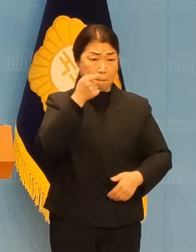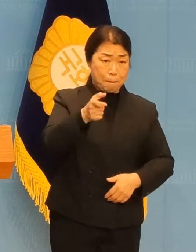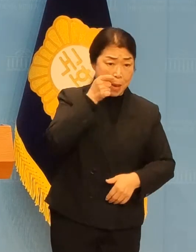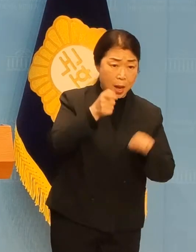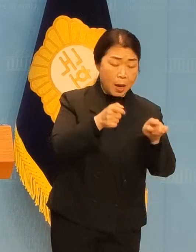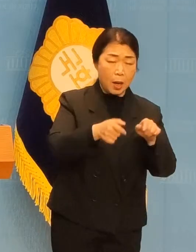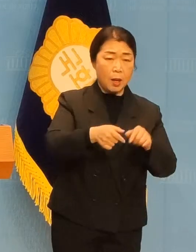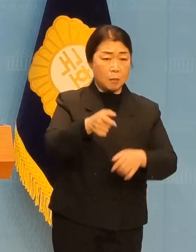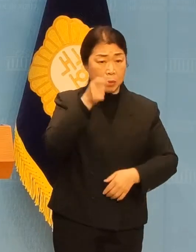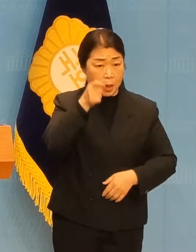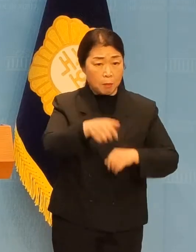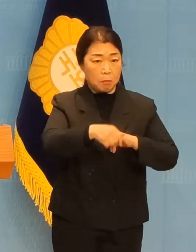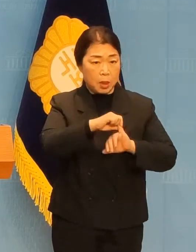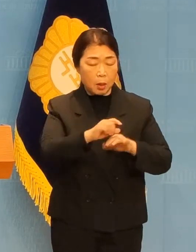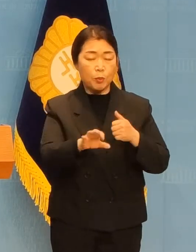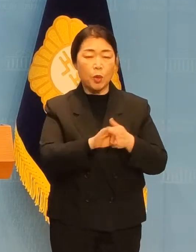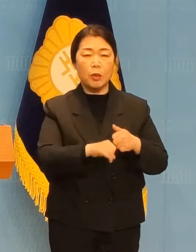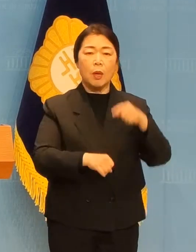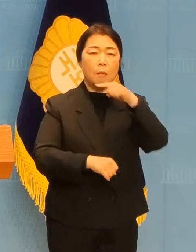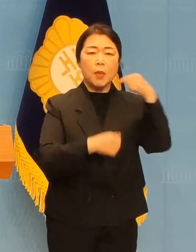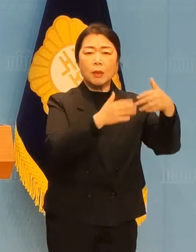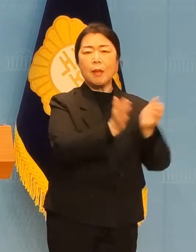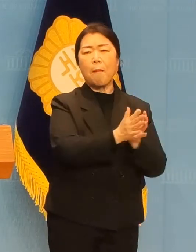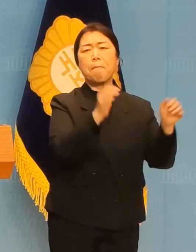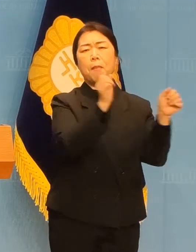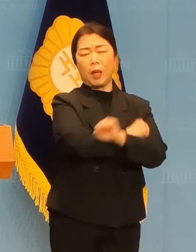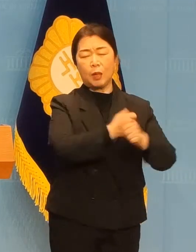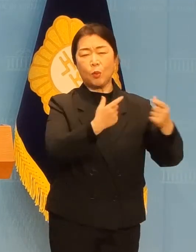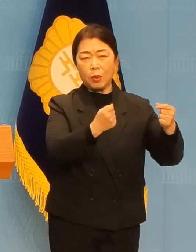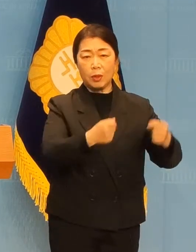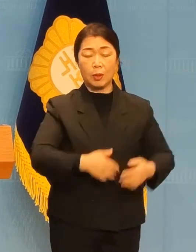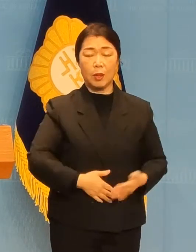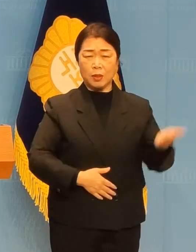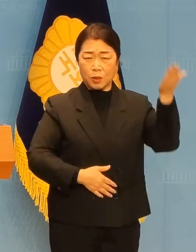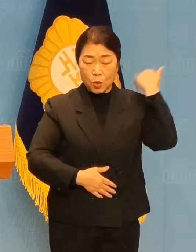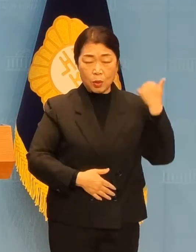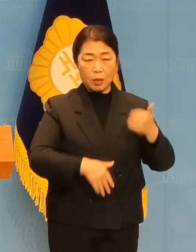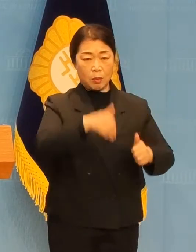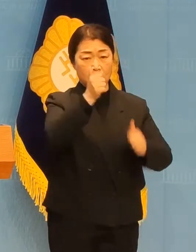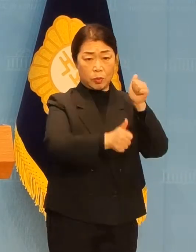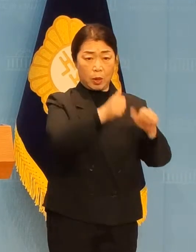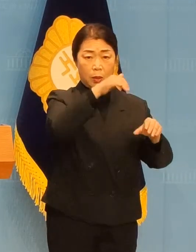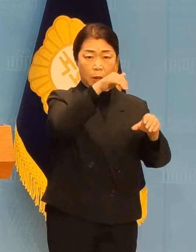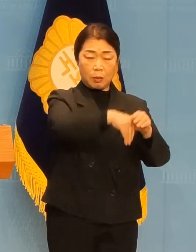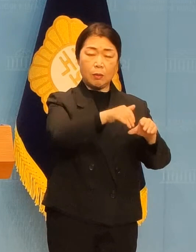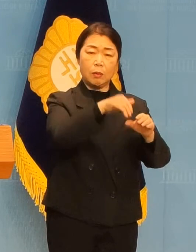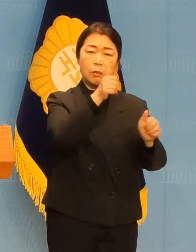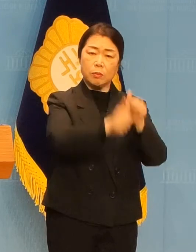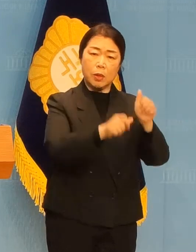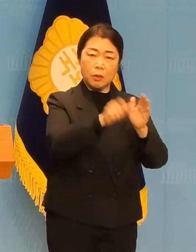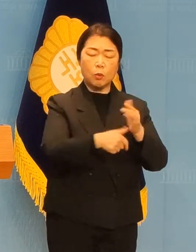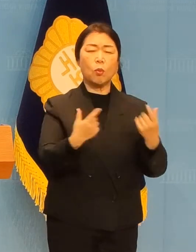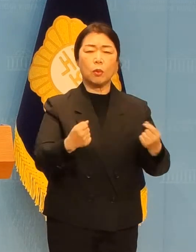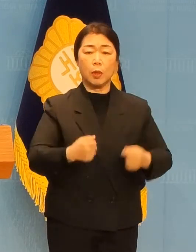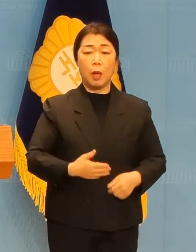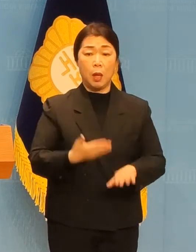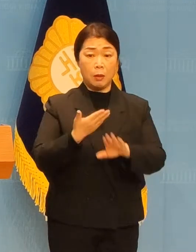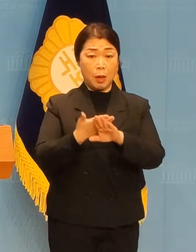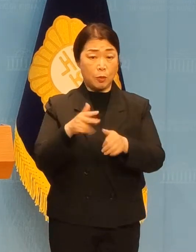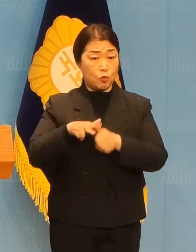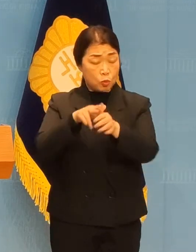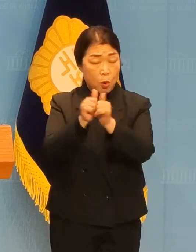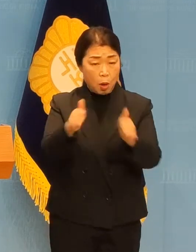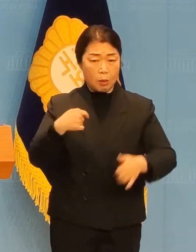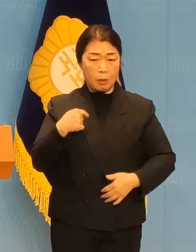당이 망하는 건데 예전에 경선을 할 때도 다른 후보가 저한테 돈을 5억을